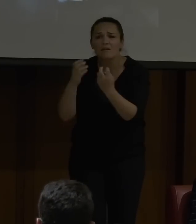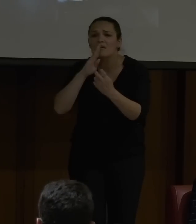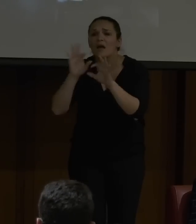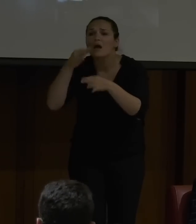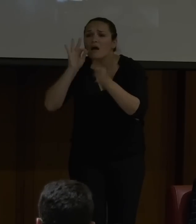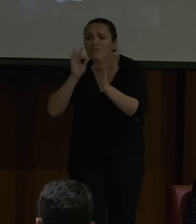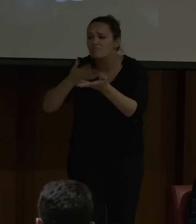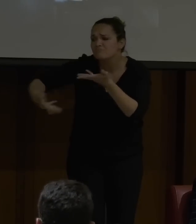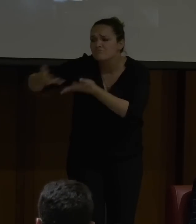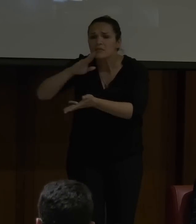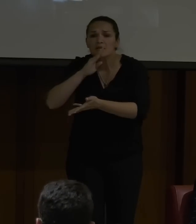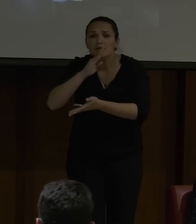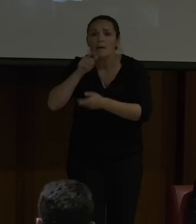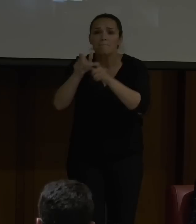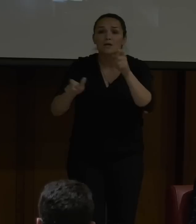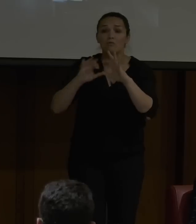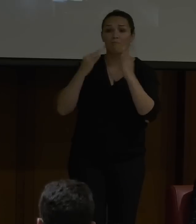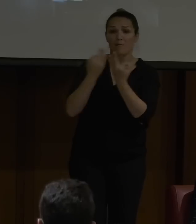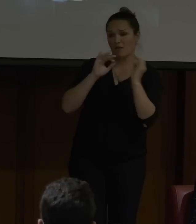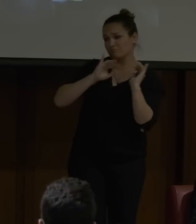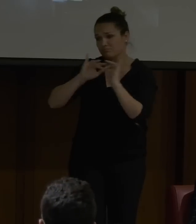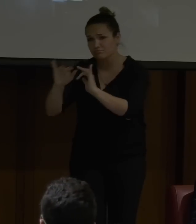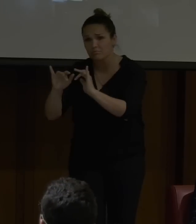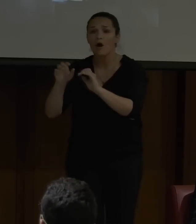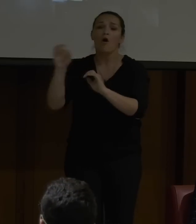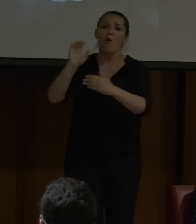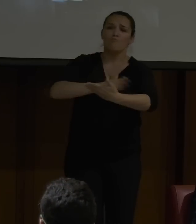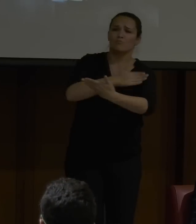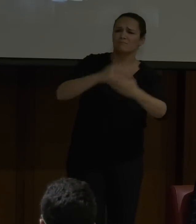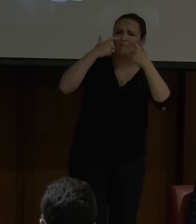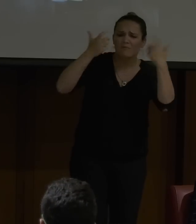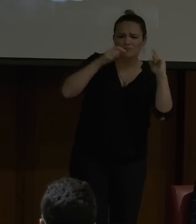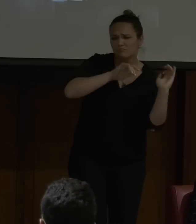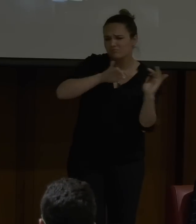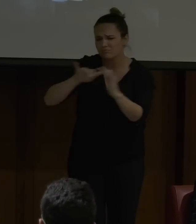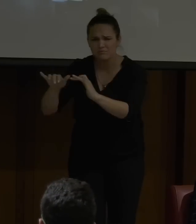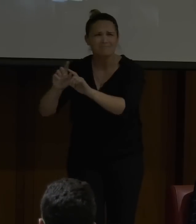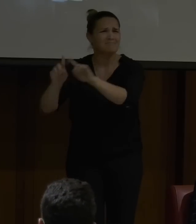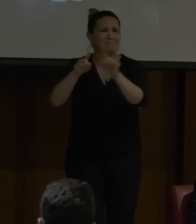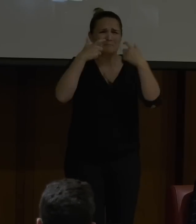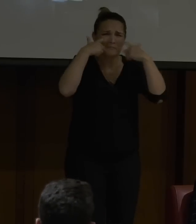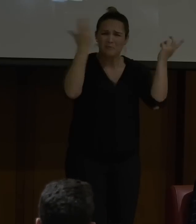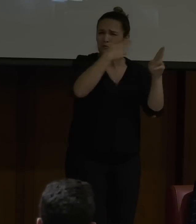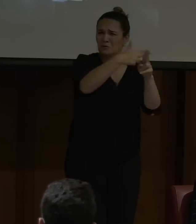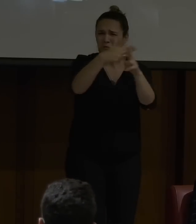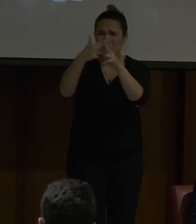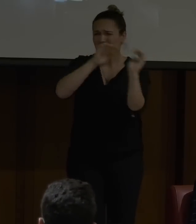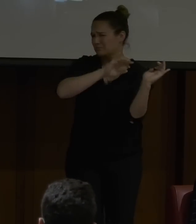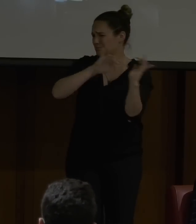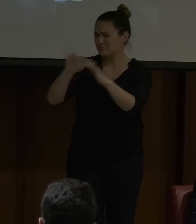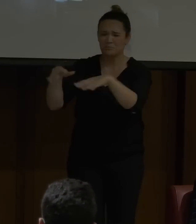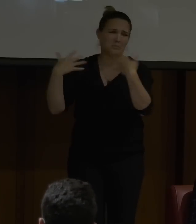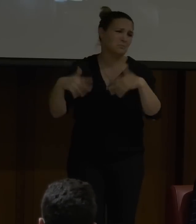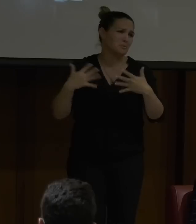familia, sino de la región, entre ellos Bienvenido Martínez, que digo yo, una cantidad de músicos, ¿verdad,